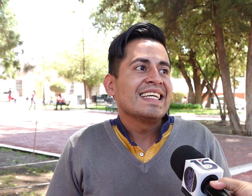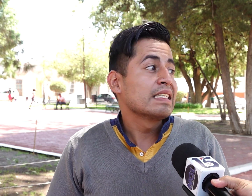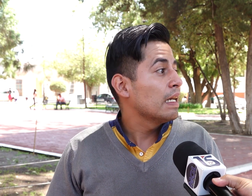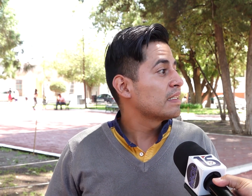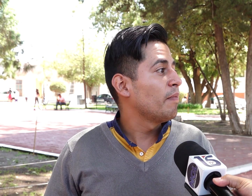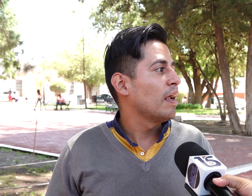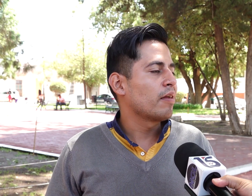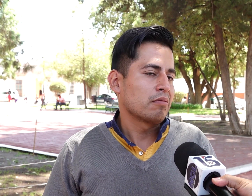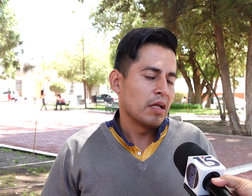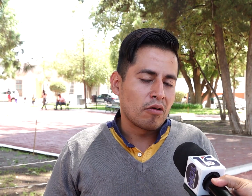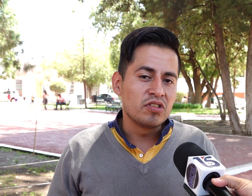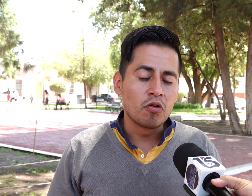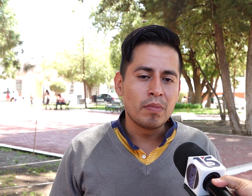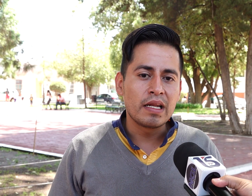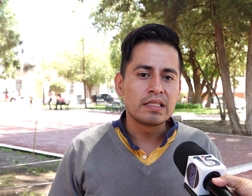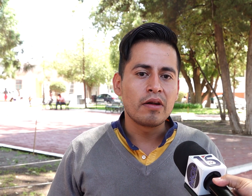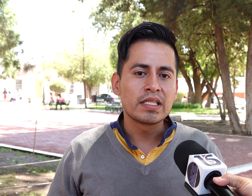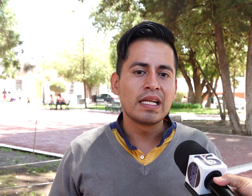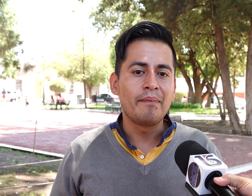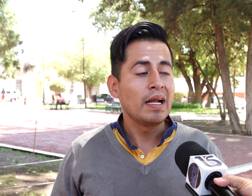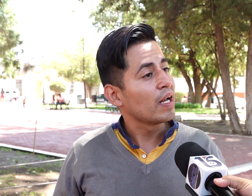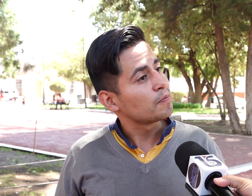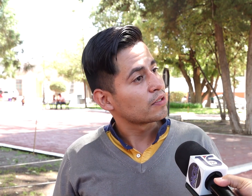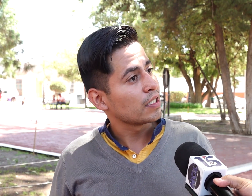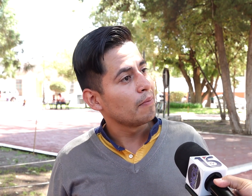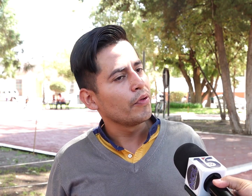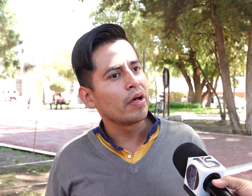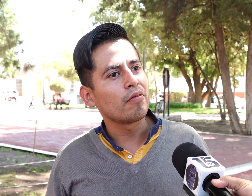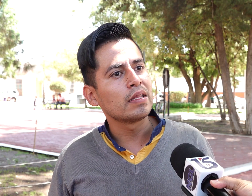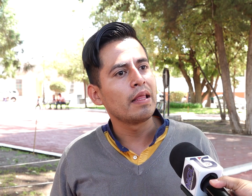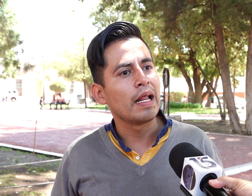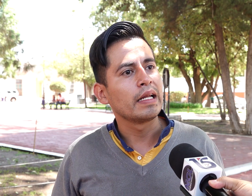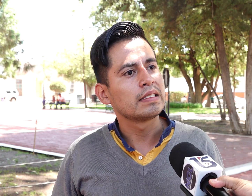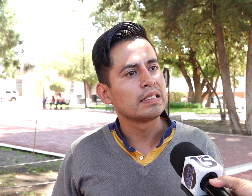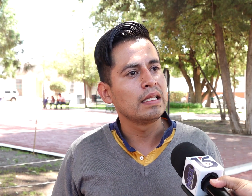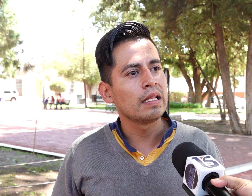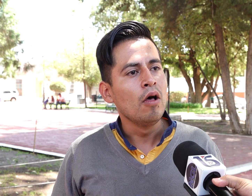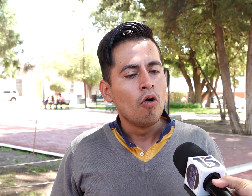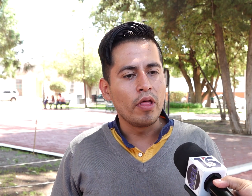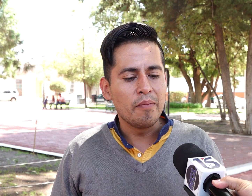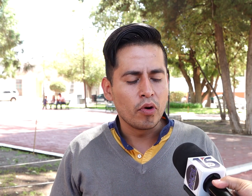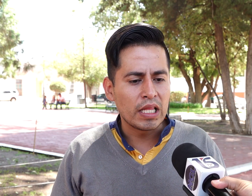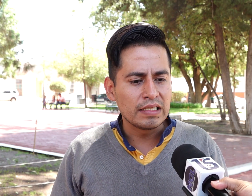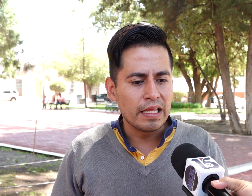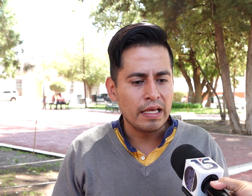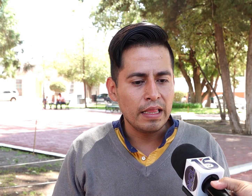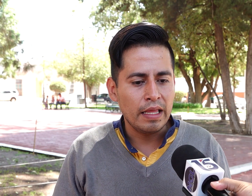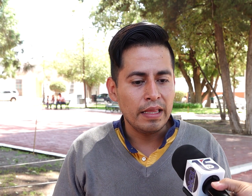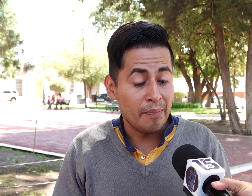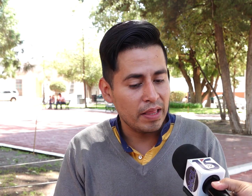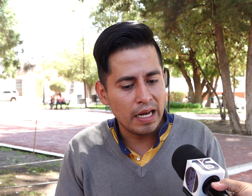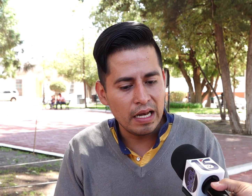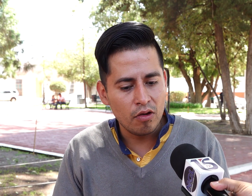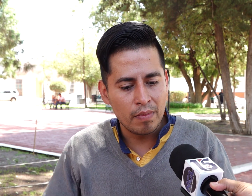Entonces, gracias a esta palabra, que lo considero un mal necesario, gracias a la palabra, las personas se han podido dar cuenta de la necesidad o de la importancia de